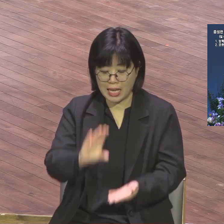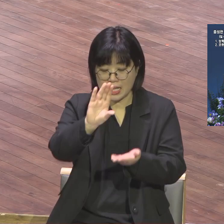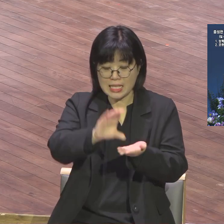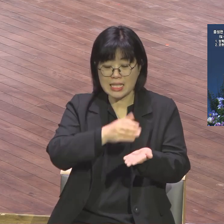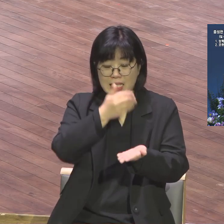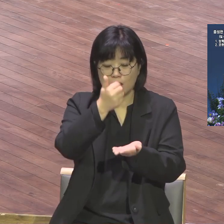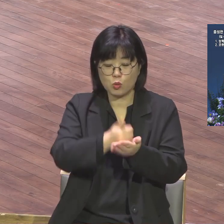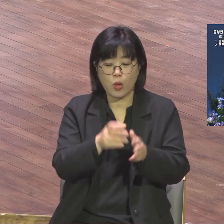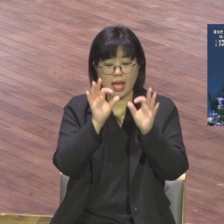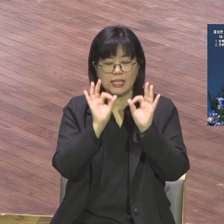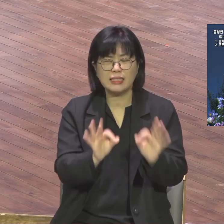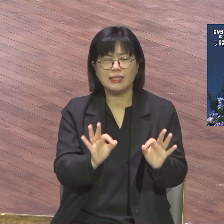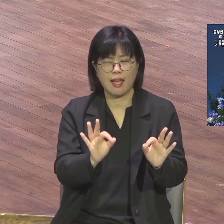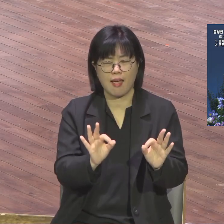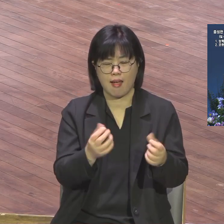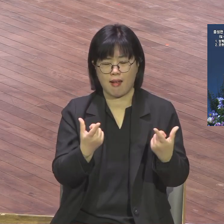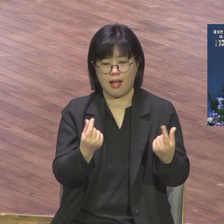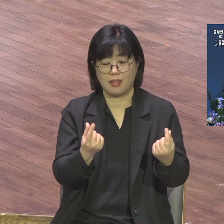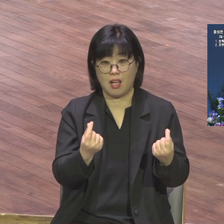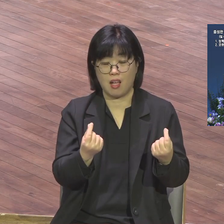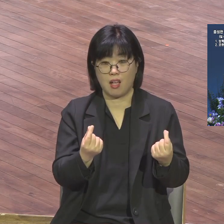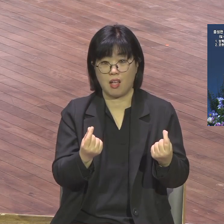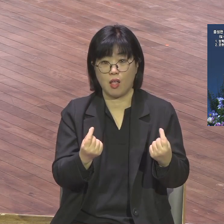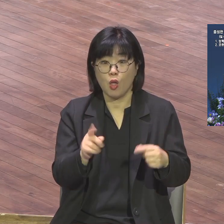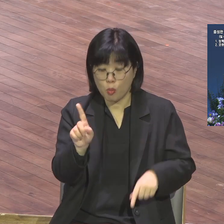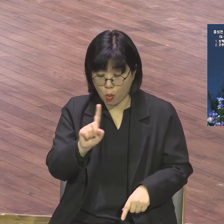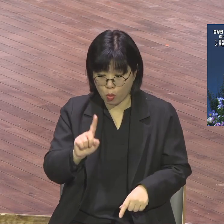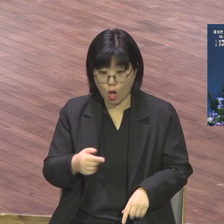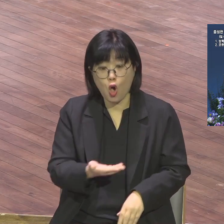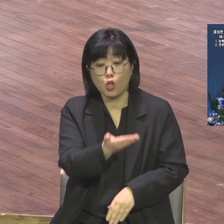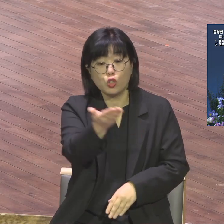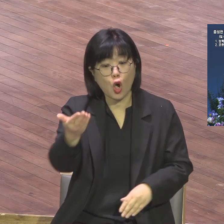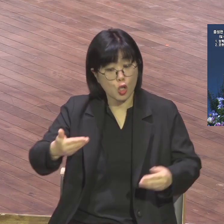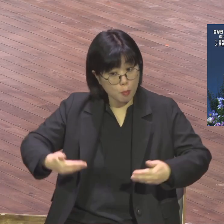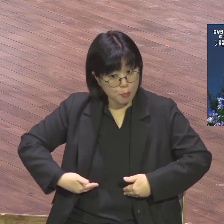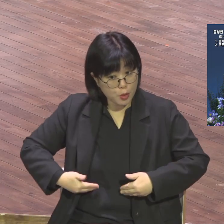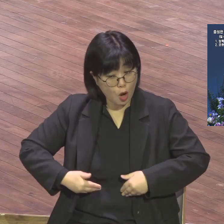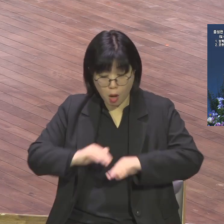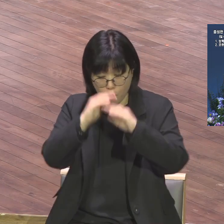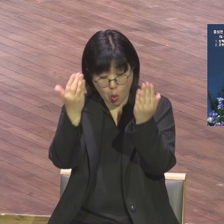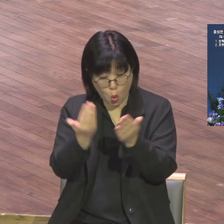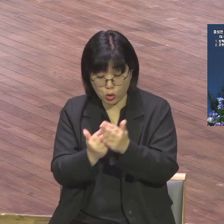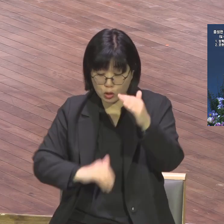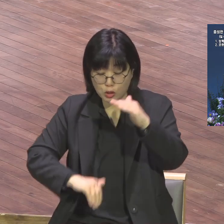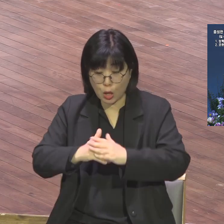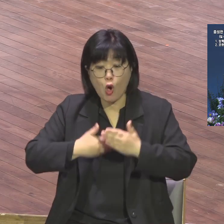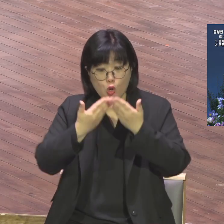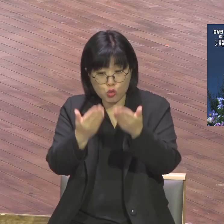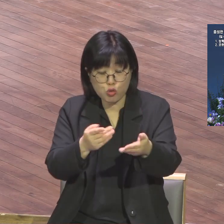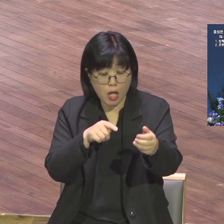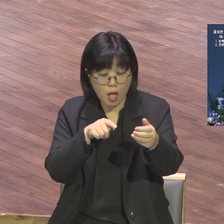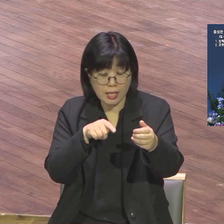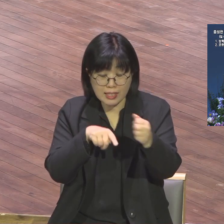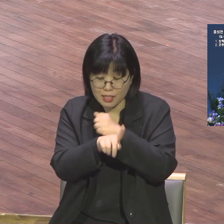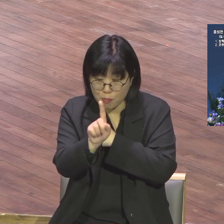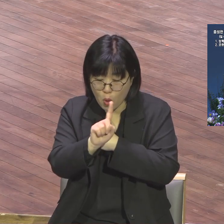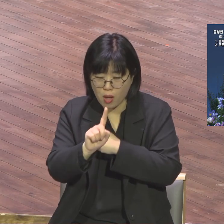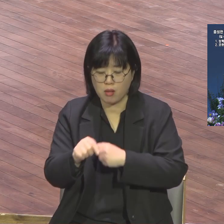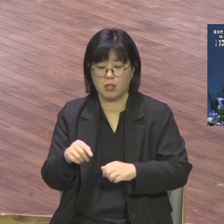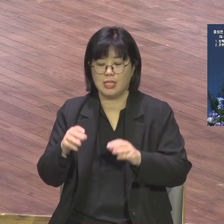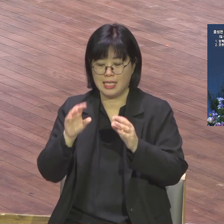은행이다 그랬어요. 그리스도의 은행이다. 하나님께서 성도에게 주신 축복의 백지수표다 그래요.